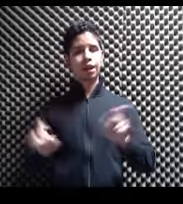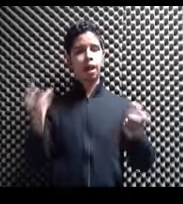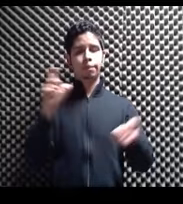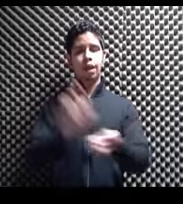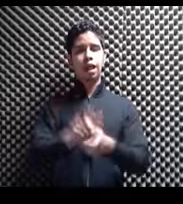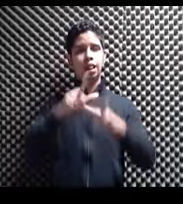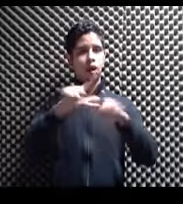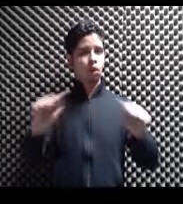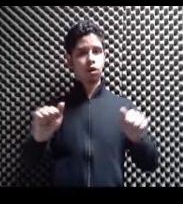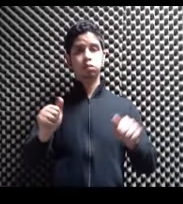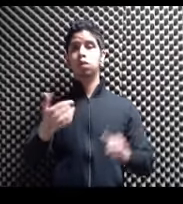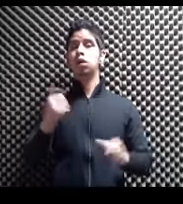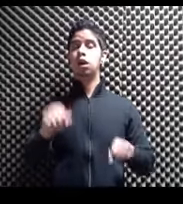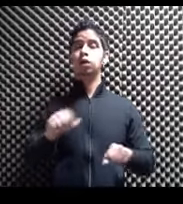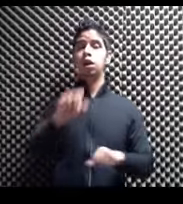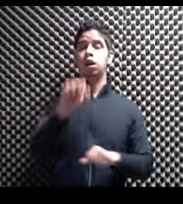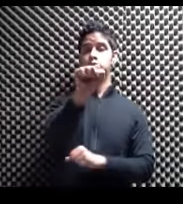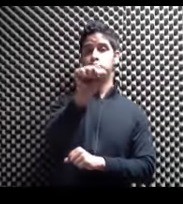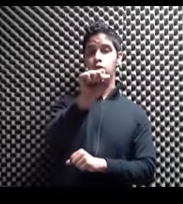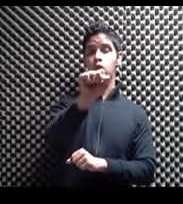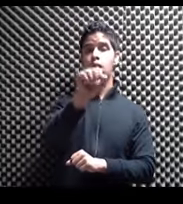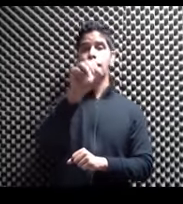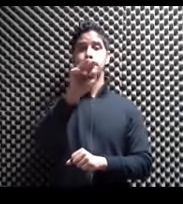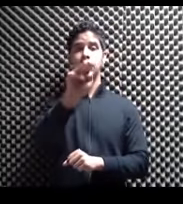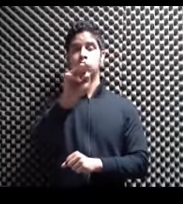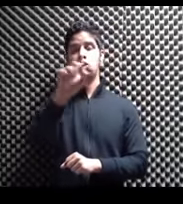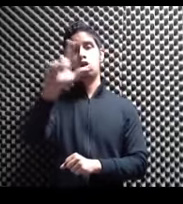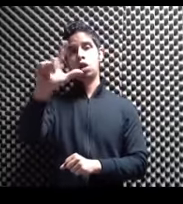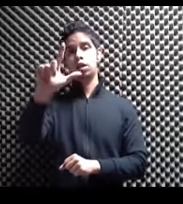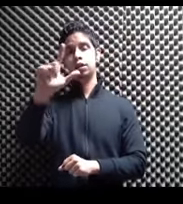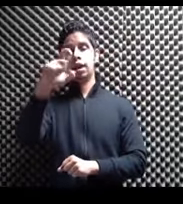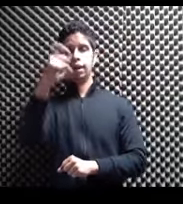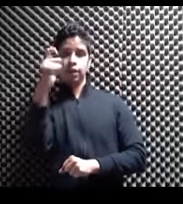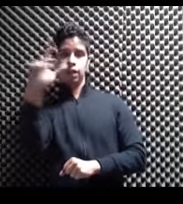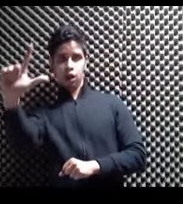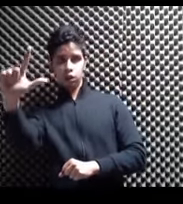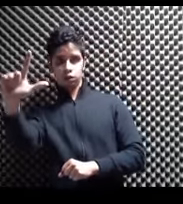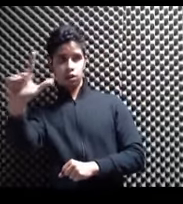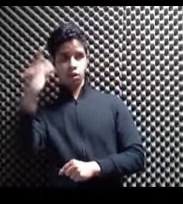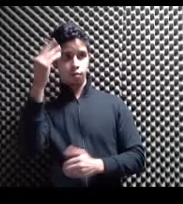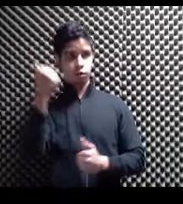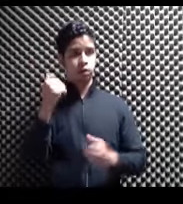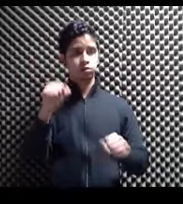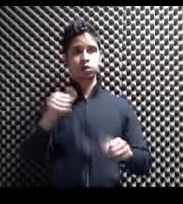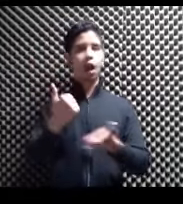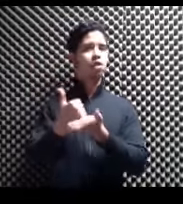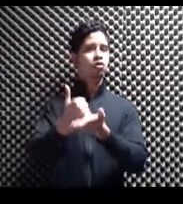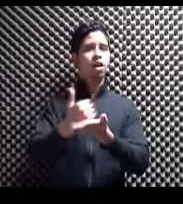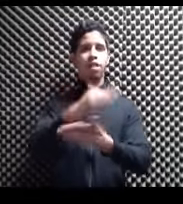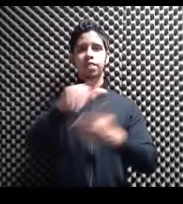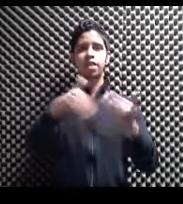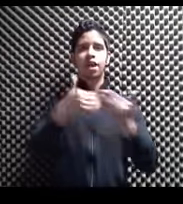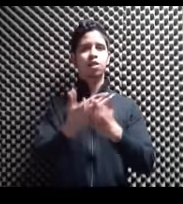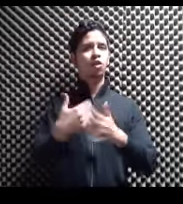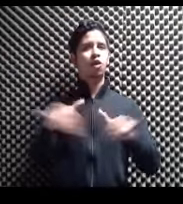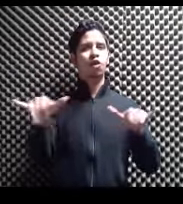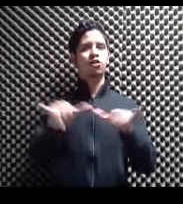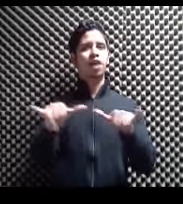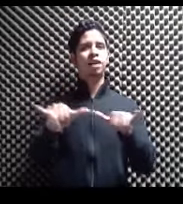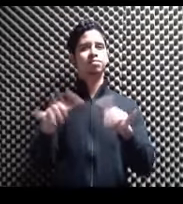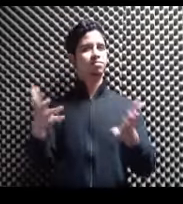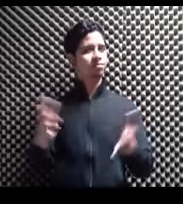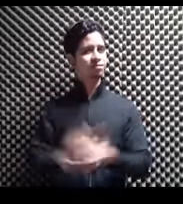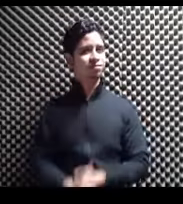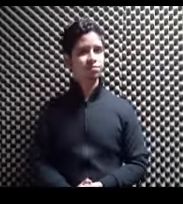extra large. Sí, sí, sí. Sí. Porque se ayuda de todas las tallas. De todas las tallas, seguro. Además, si me así gusta que mucho, va